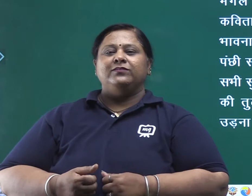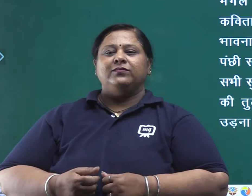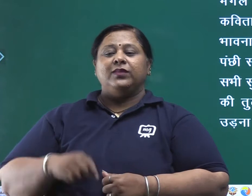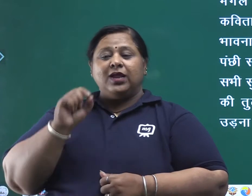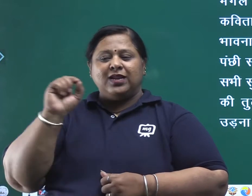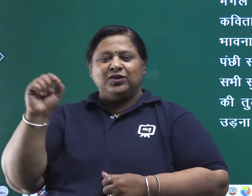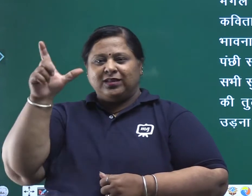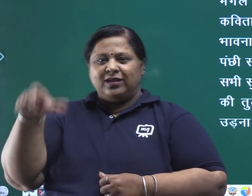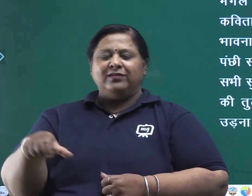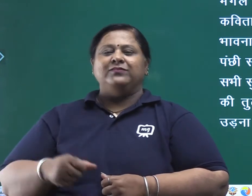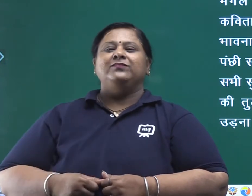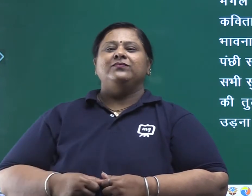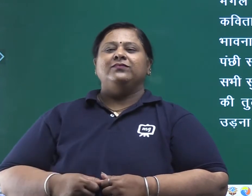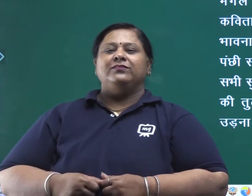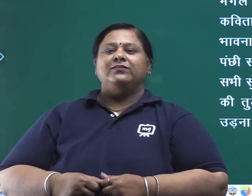रचयिता